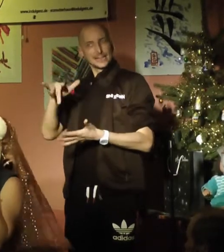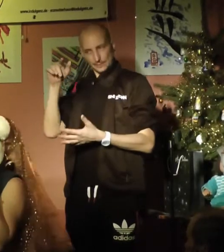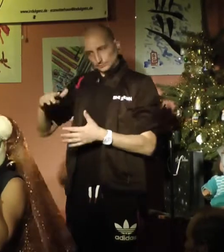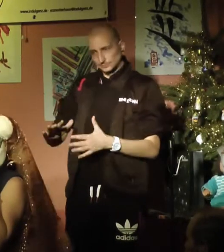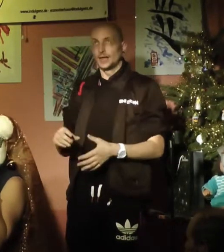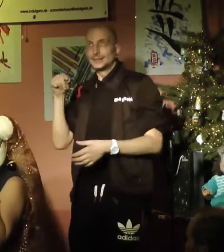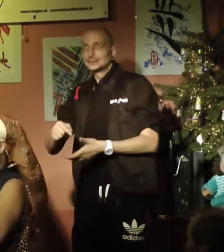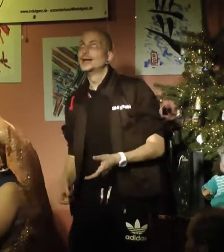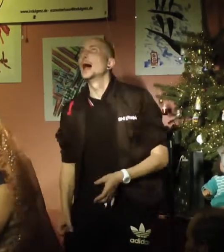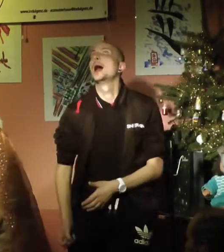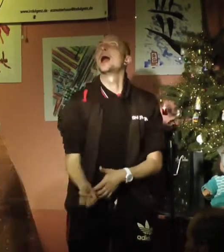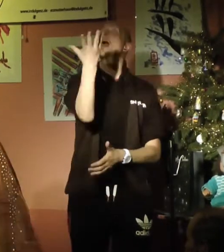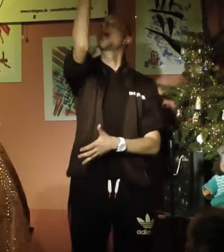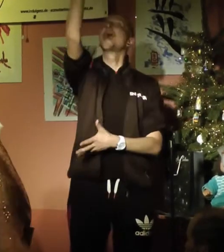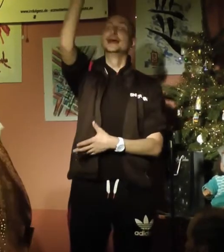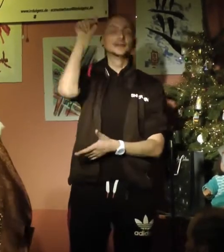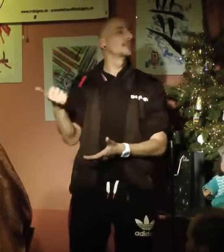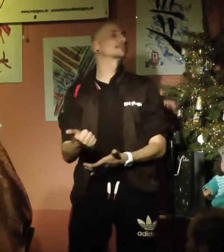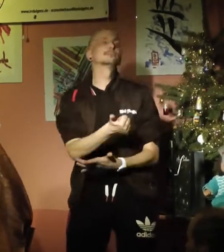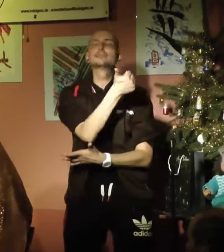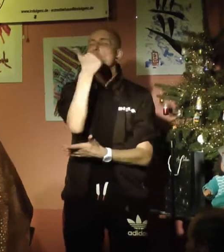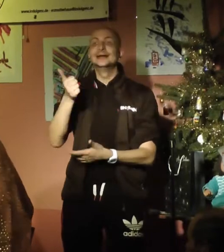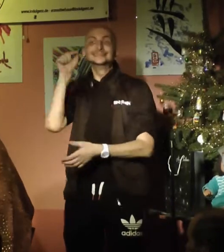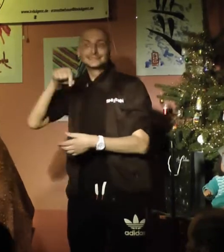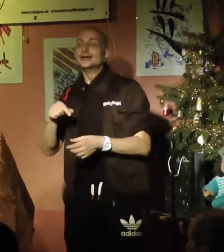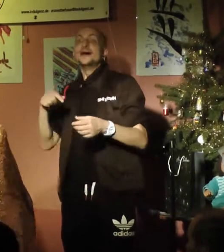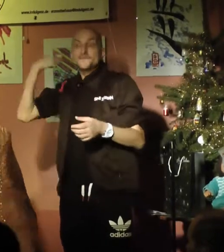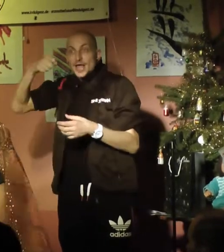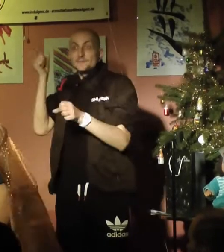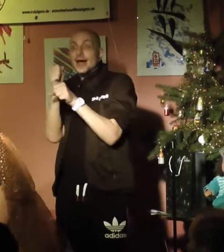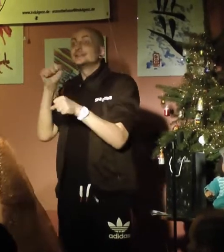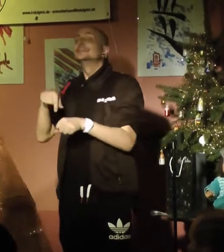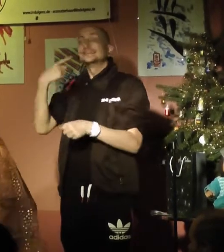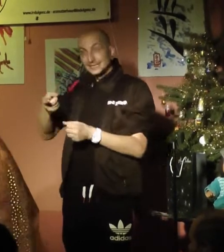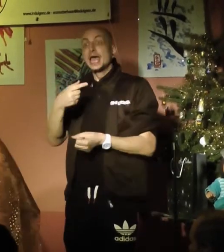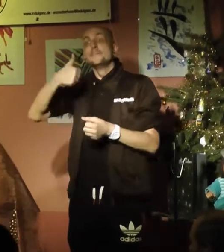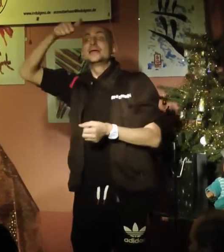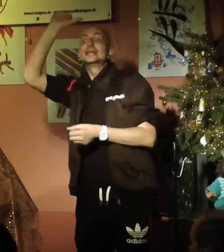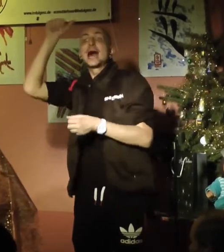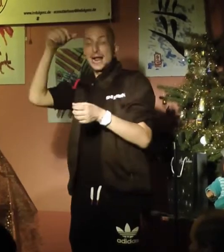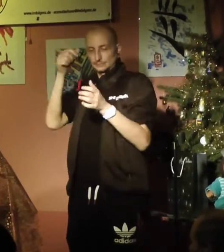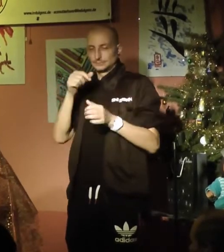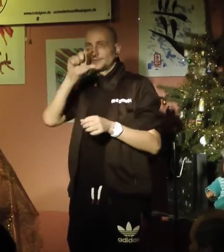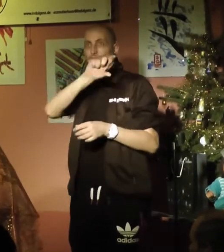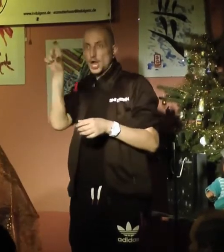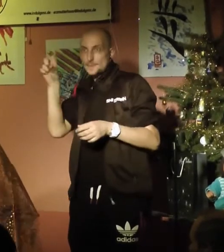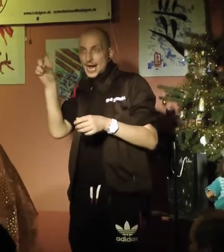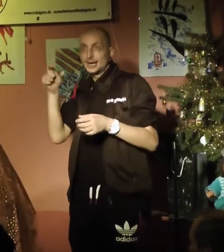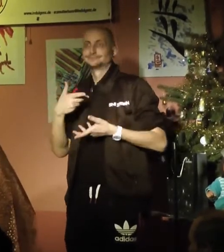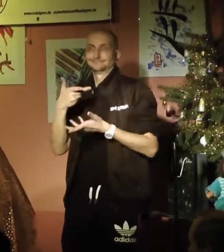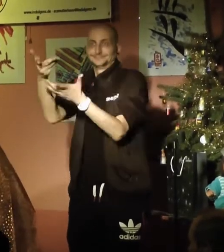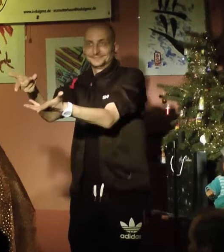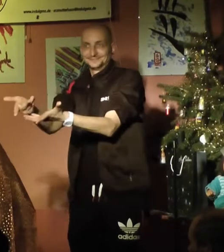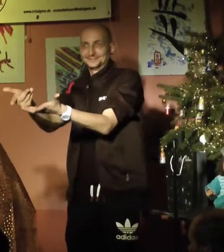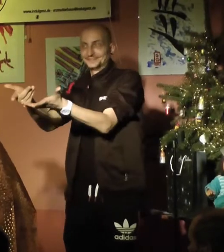schmeißen. Großartig! Ah, ja, sollte. Und davon machen wir einen kleinen Film und reichen die bei der Berlinale ein. Als Kunst. Ah, auch